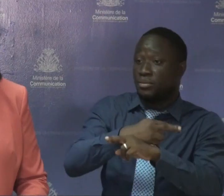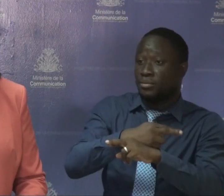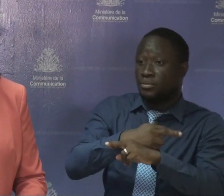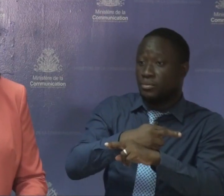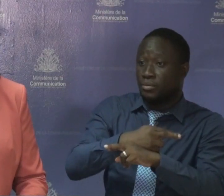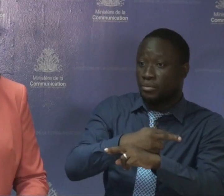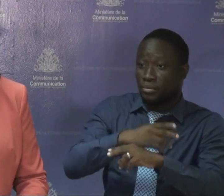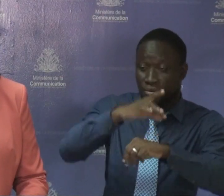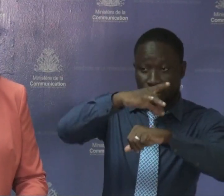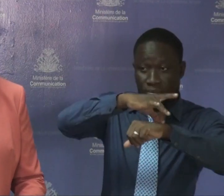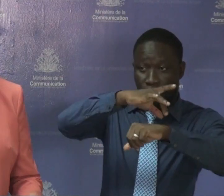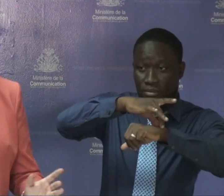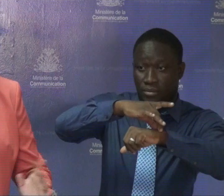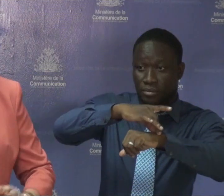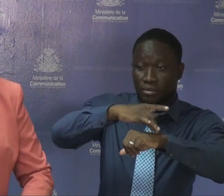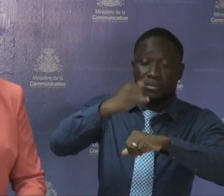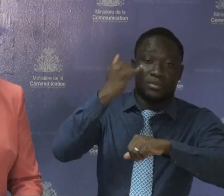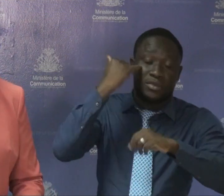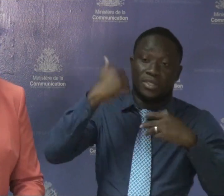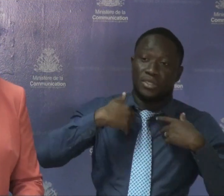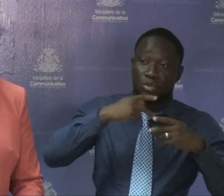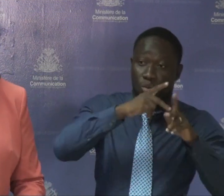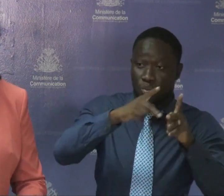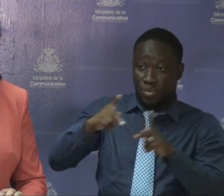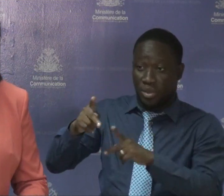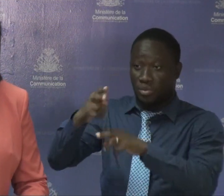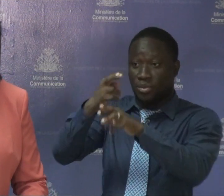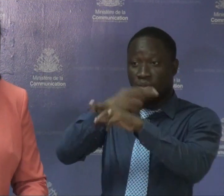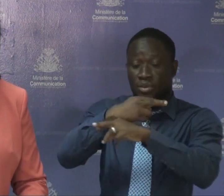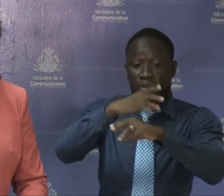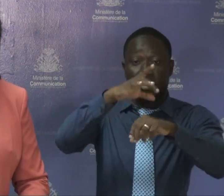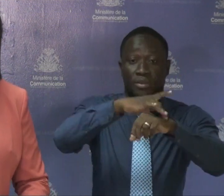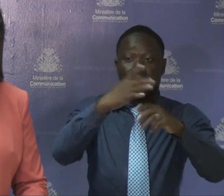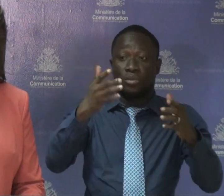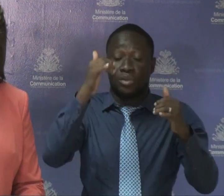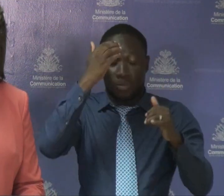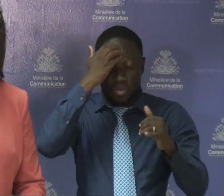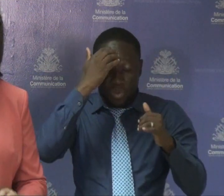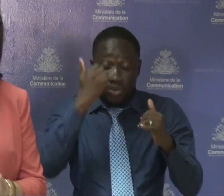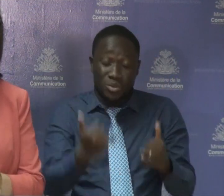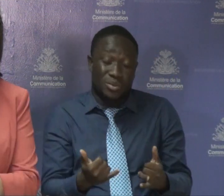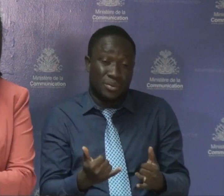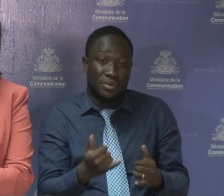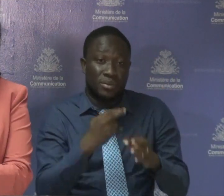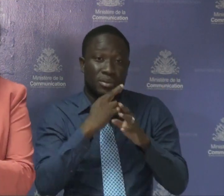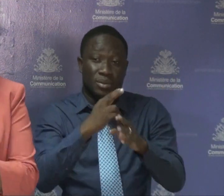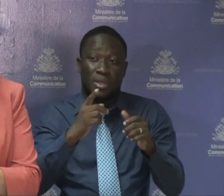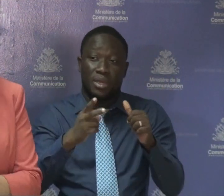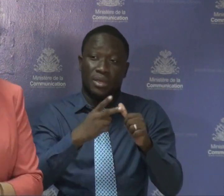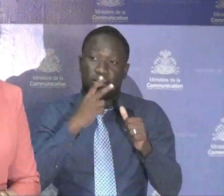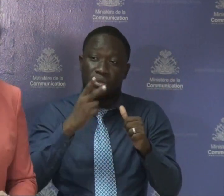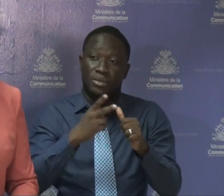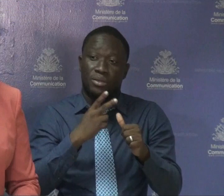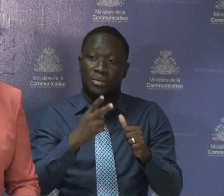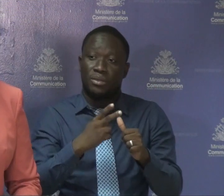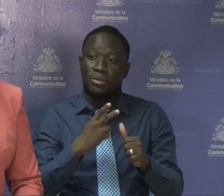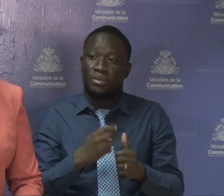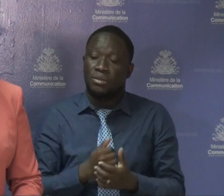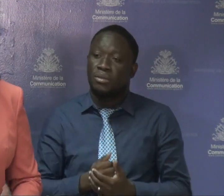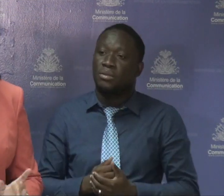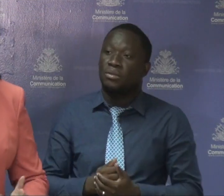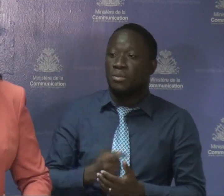du territoire. Parce que si nous avons un plan d'aménagement, nous avons connu le jour et jeudi, et même question, ça répond à deuxième volet de la